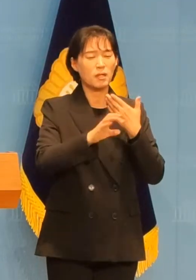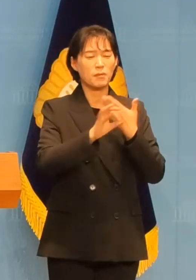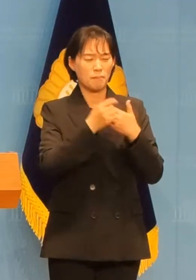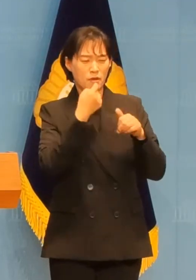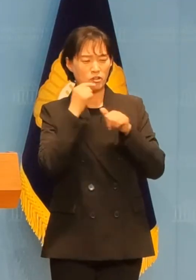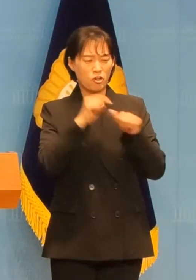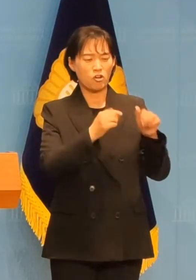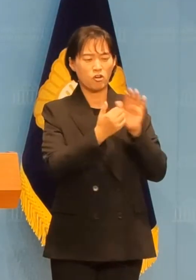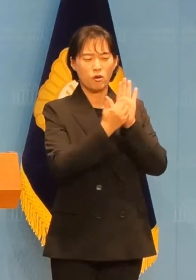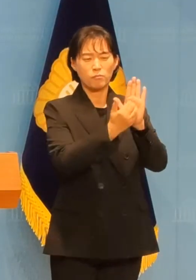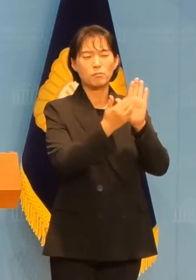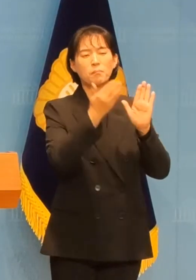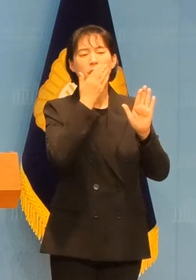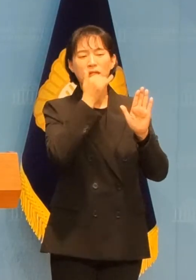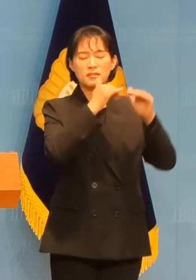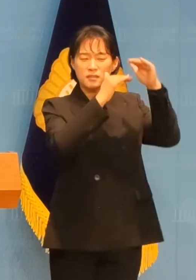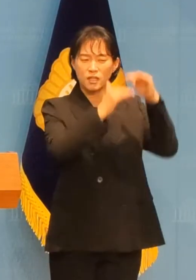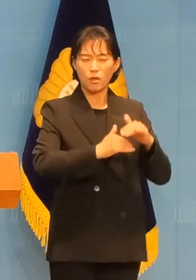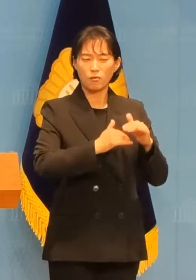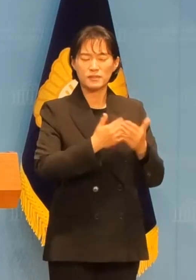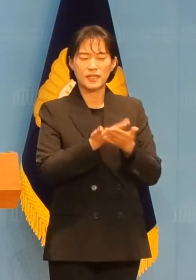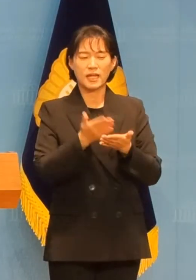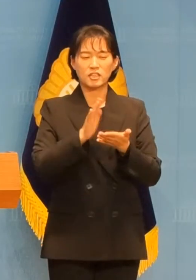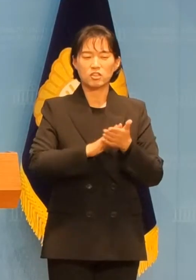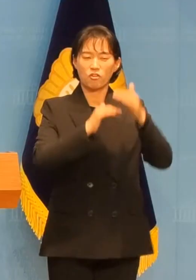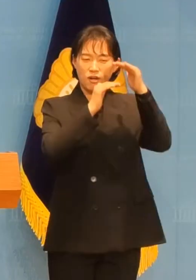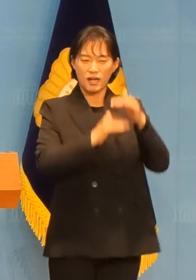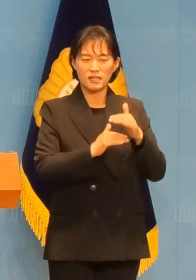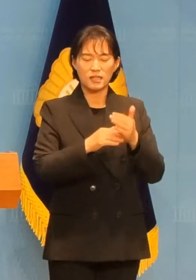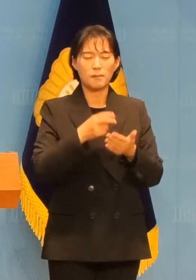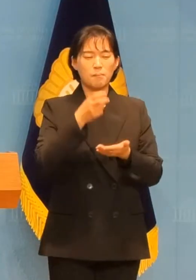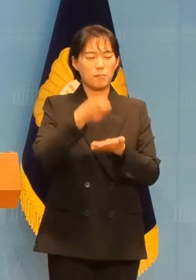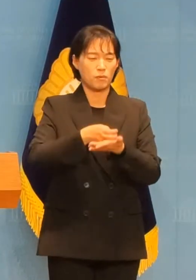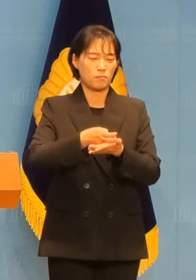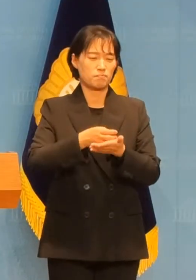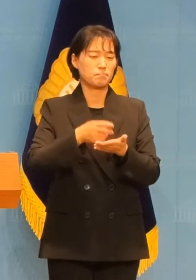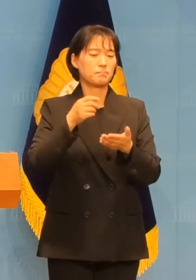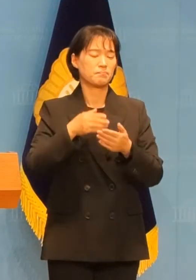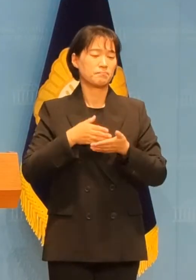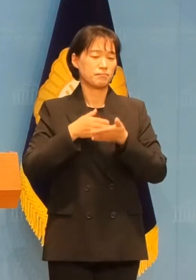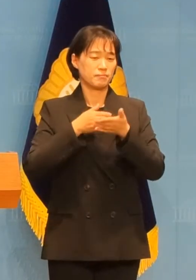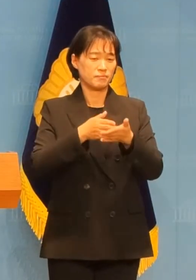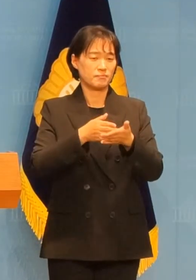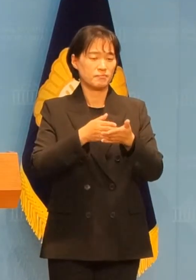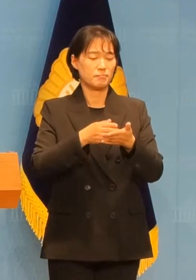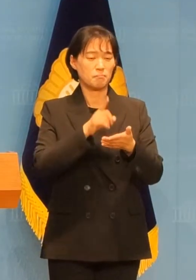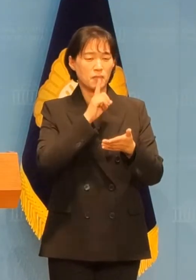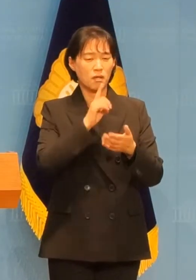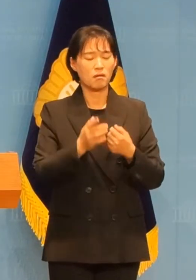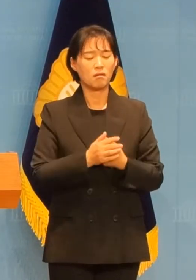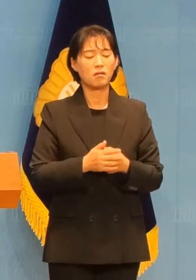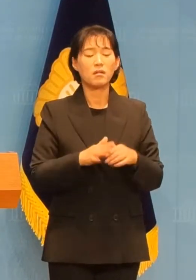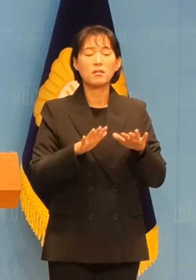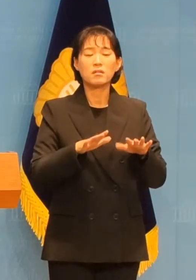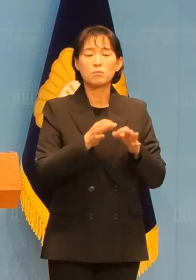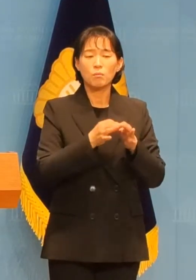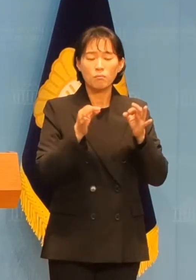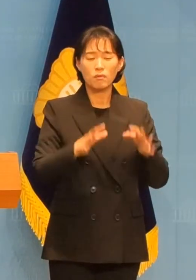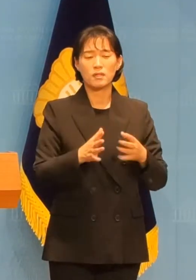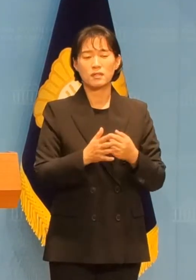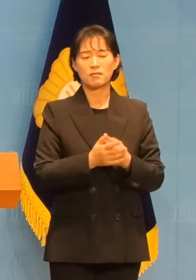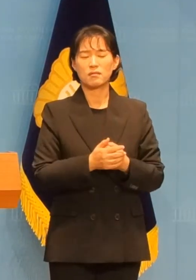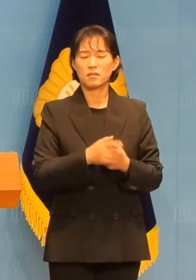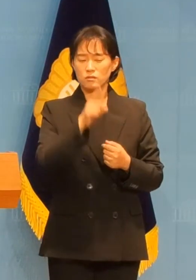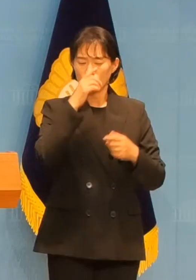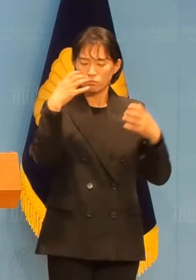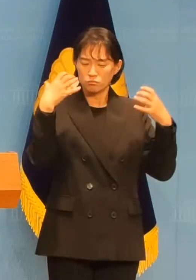명령을 거부할 수 있는 내용의 개정안을 입법 예고했습니다. 그간 정부 여당이 보인 행태를 볼 때